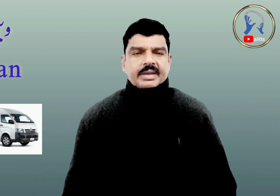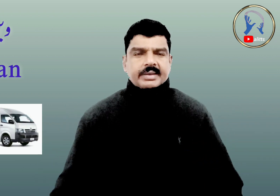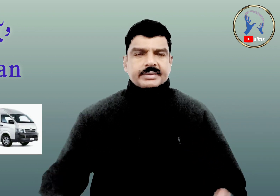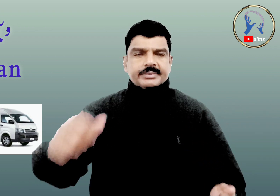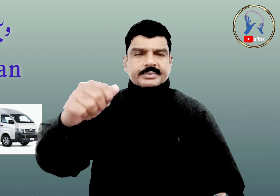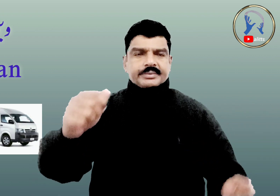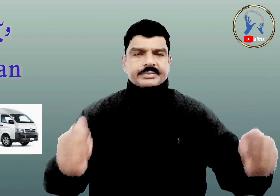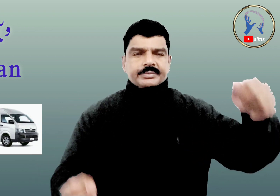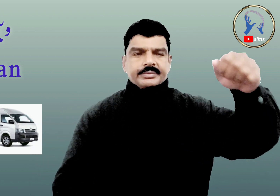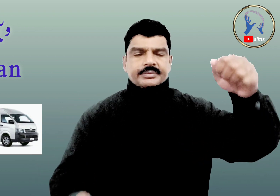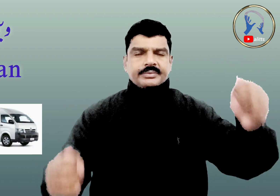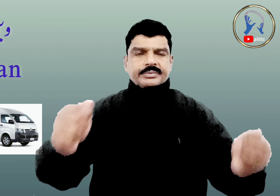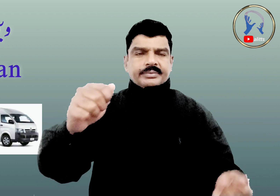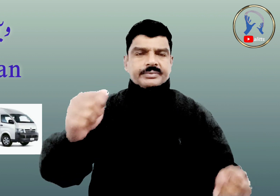वैन,